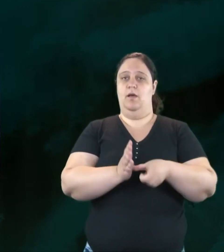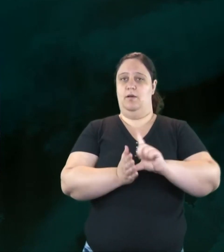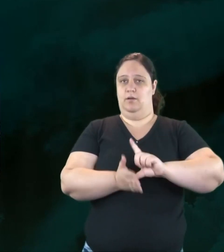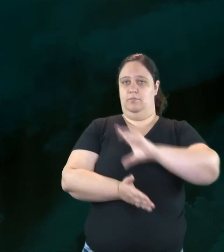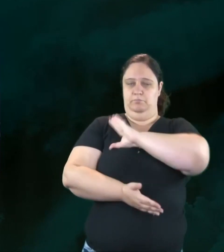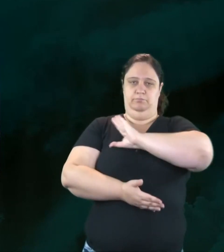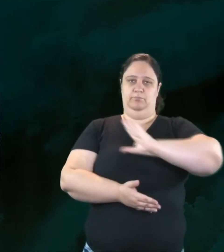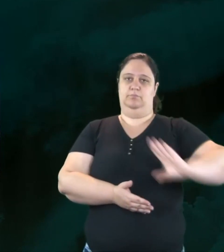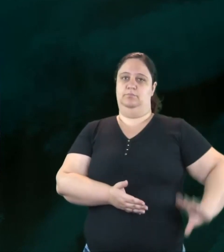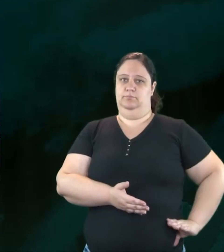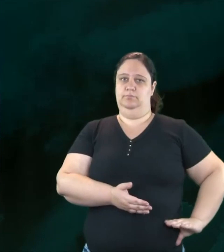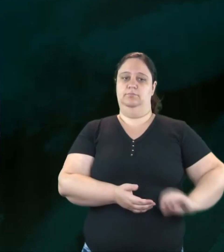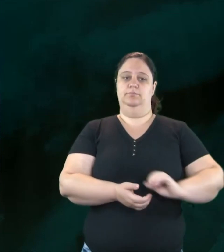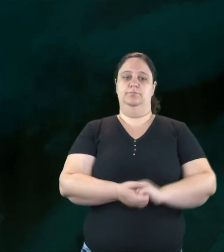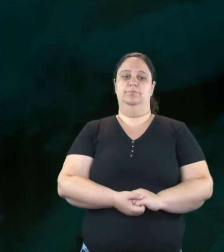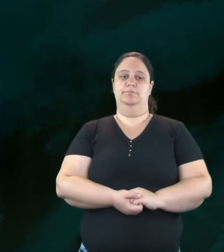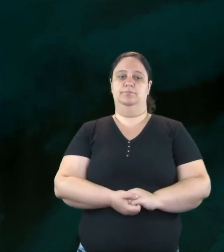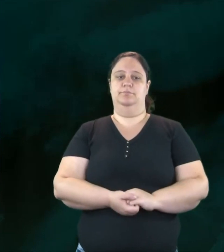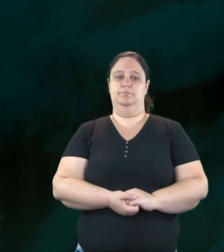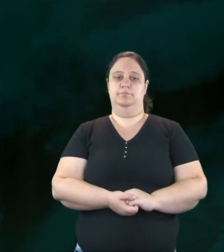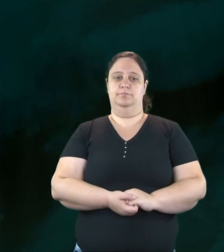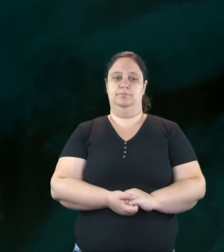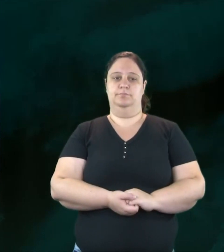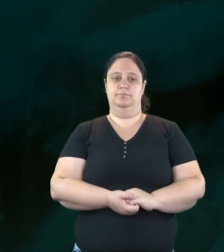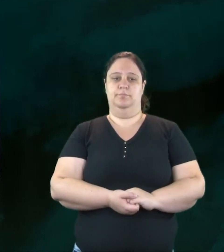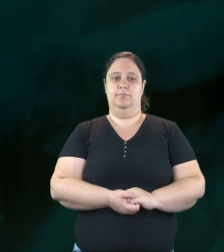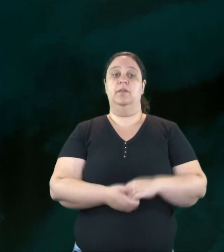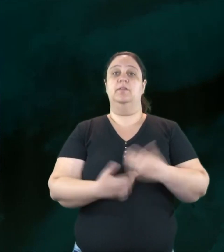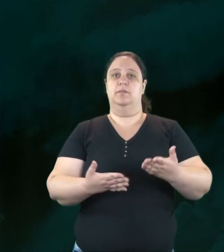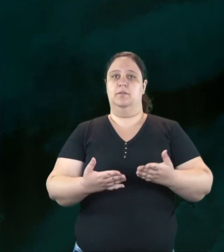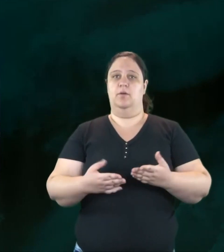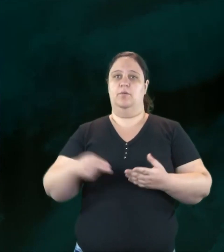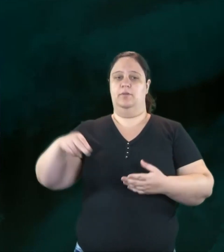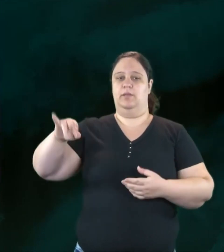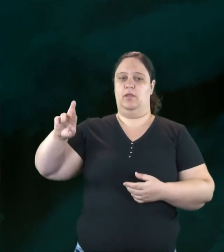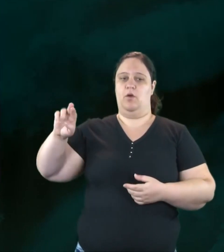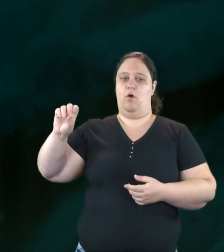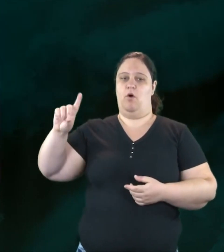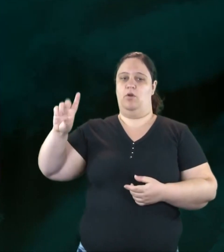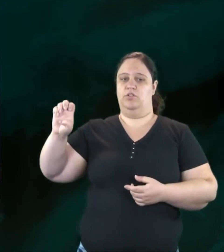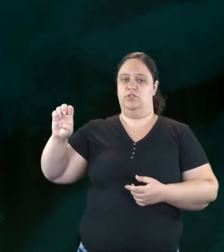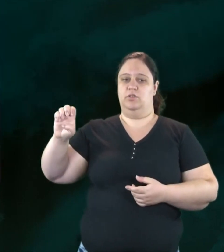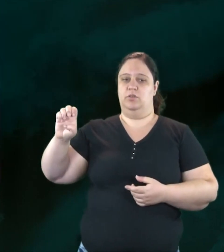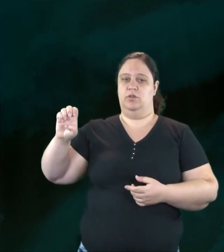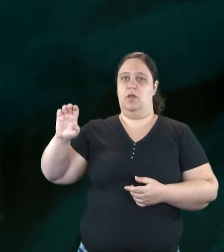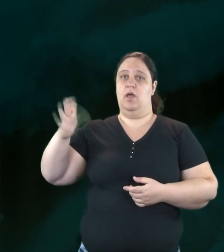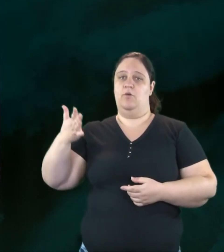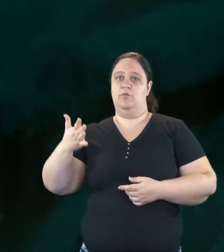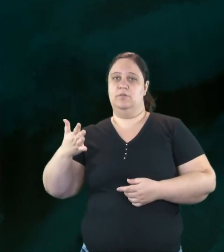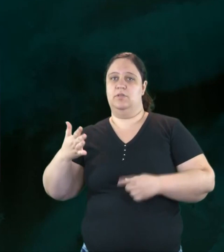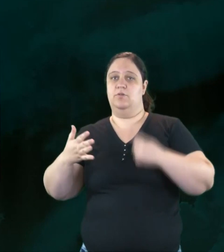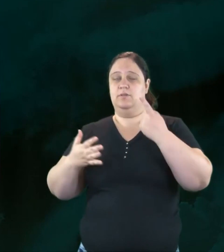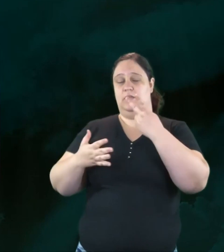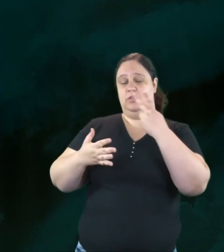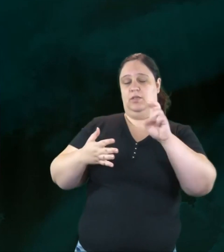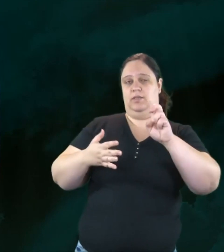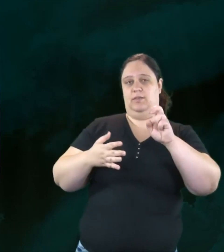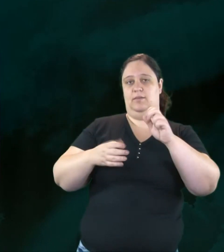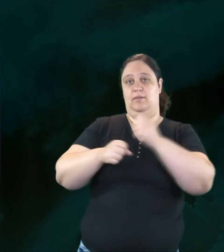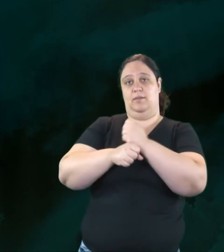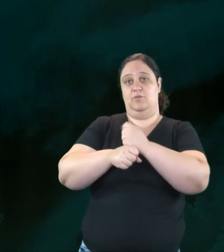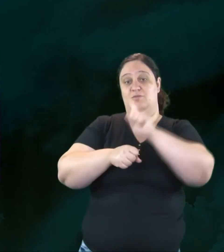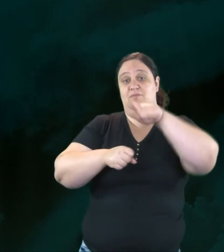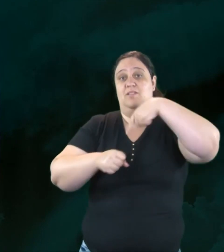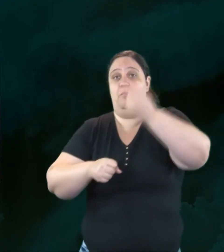ano antes de Cristo. E Nimrod provavelmente aconteceu 115 anos depois do dilúvio,